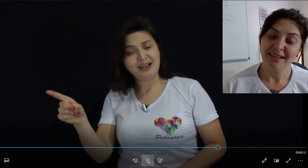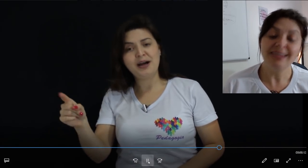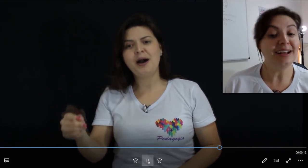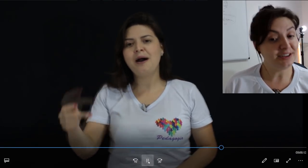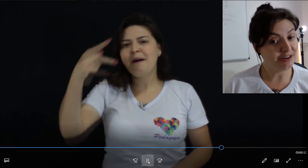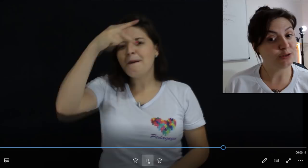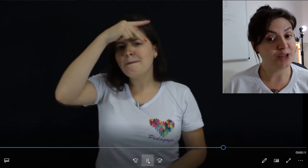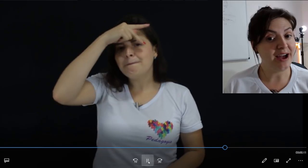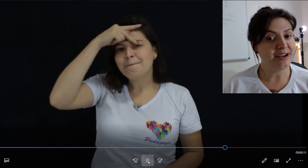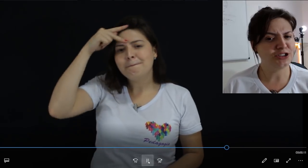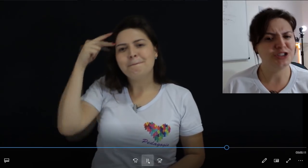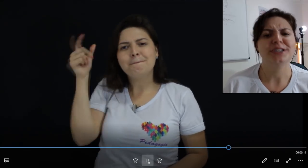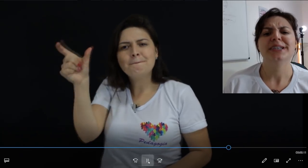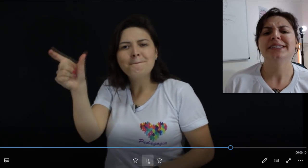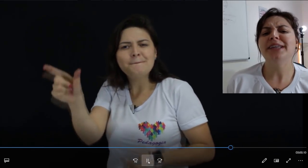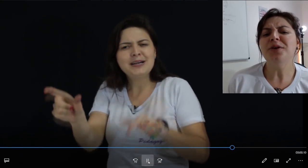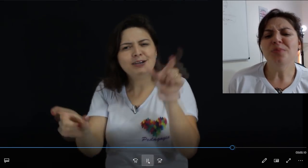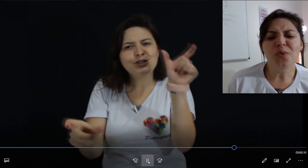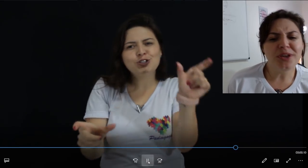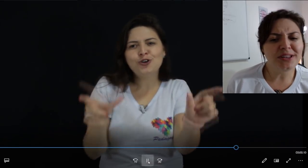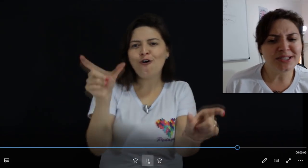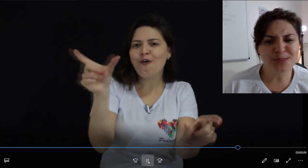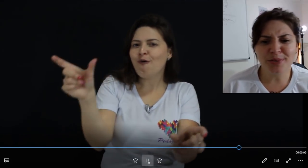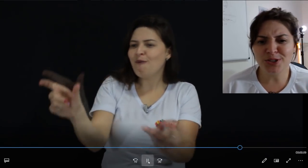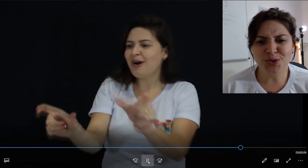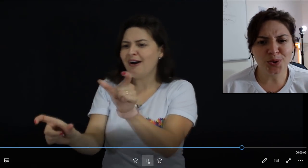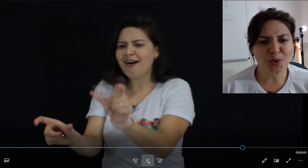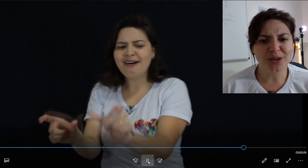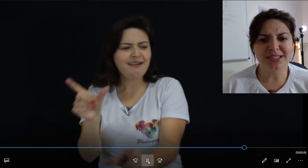Lá na faculdade tem muitas pessoas